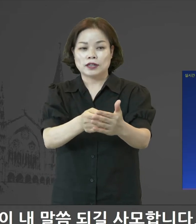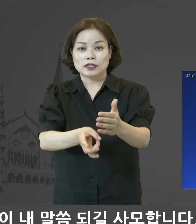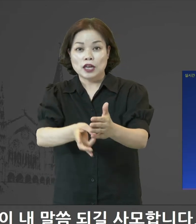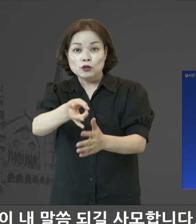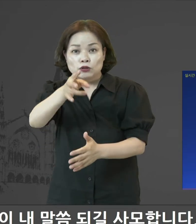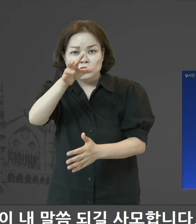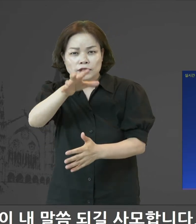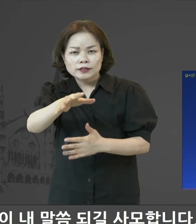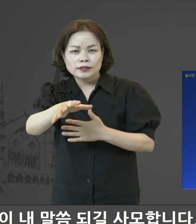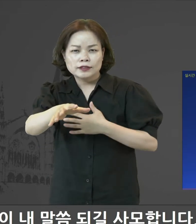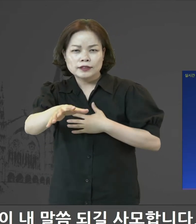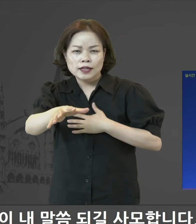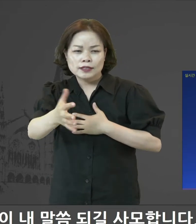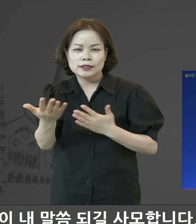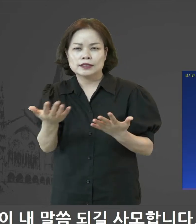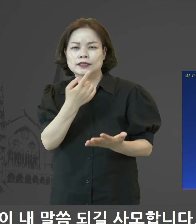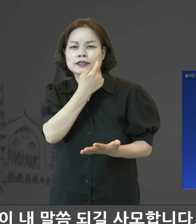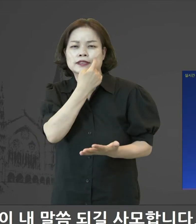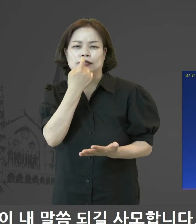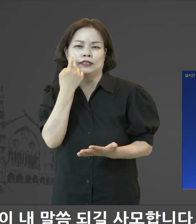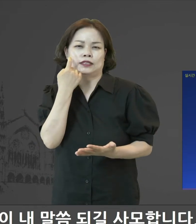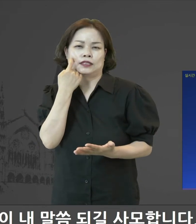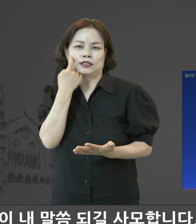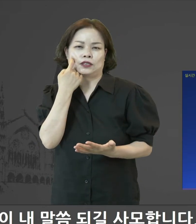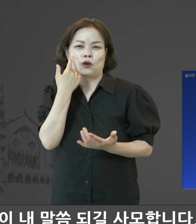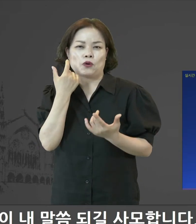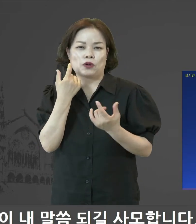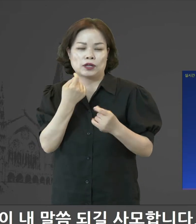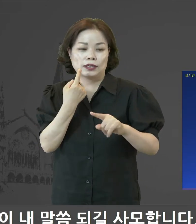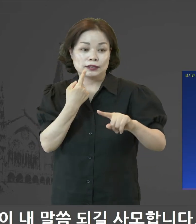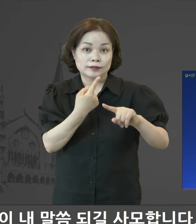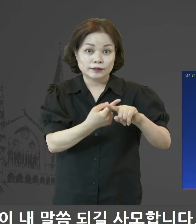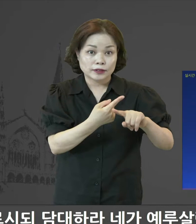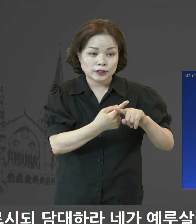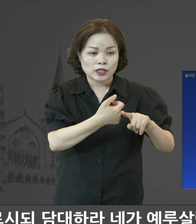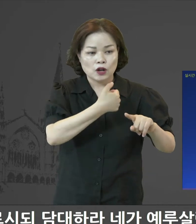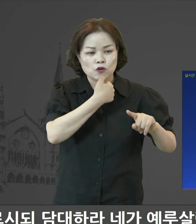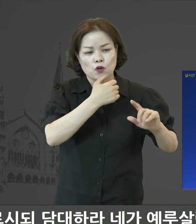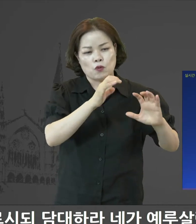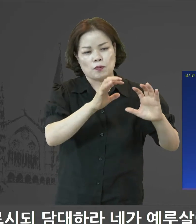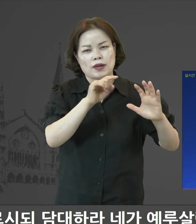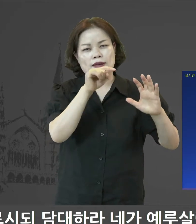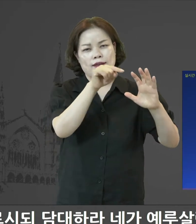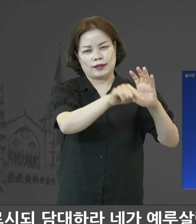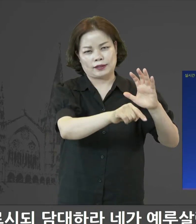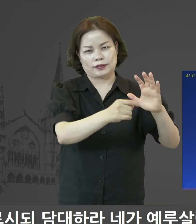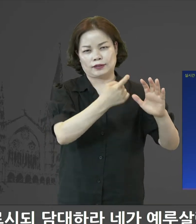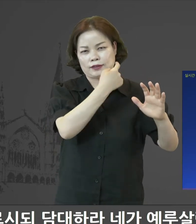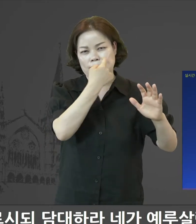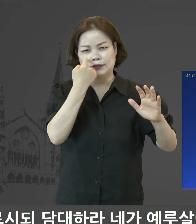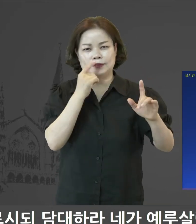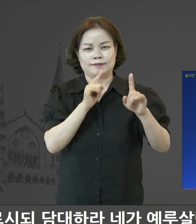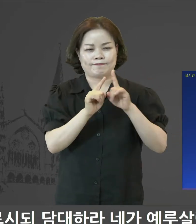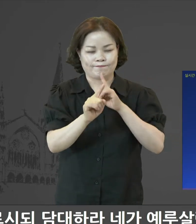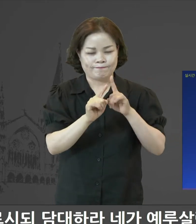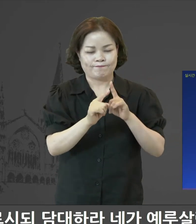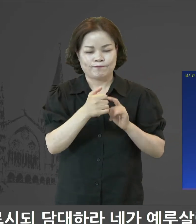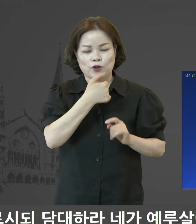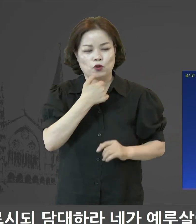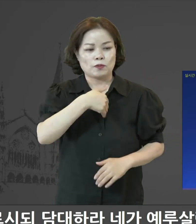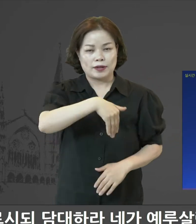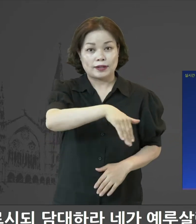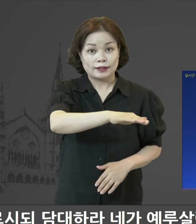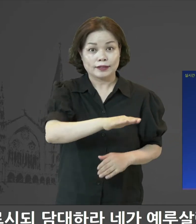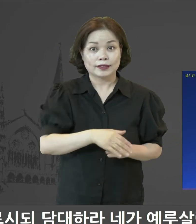예루살렘에서 나의 일을 증언한 것 같이 로마에서도 증언하여야 하리라 하시니, 로마에 간다 말씀하신